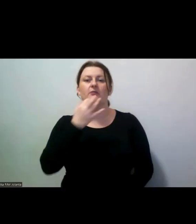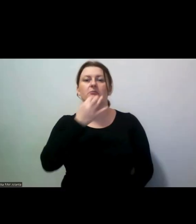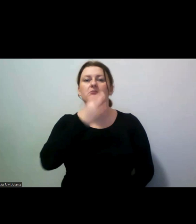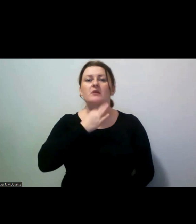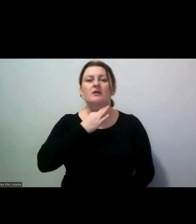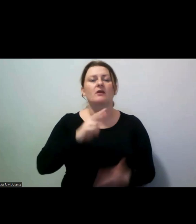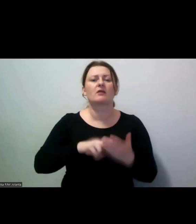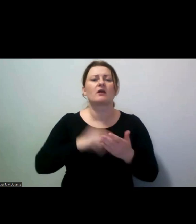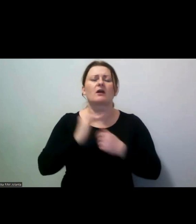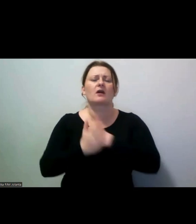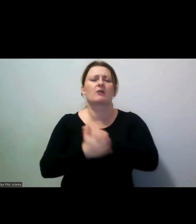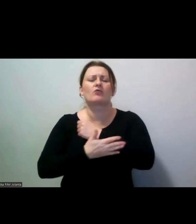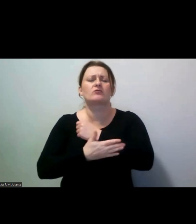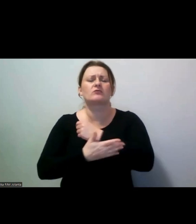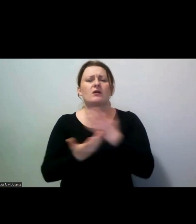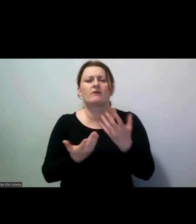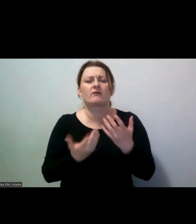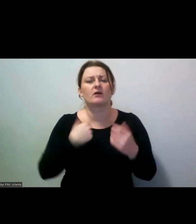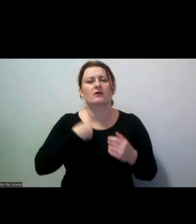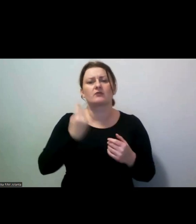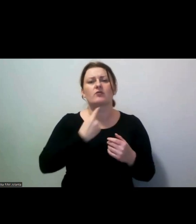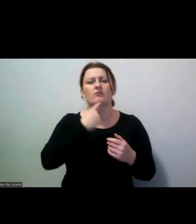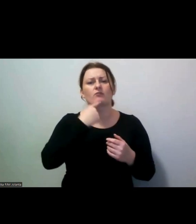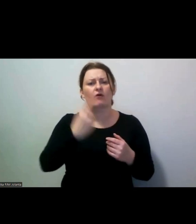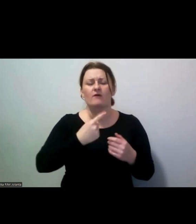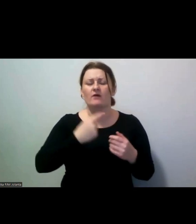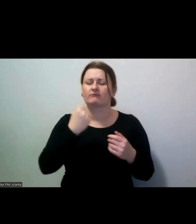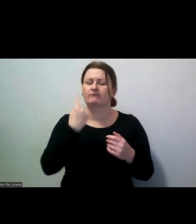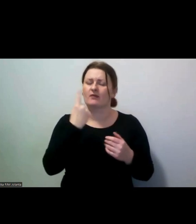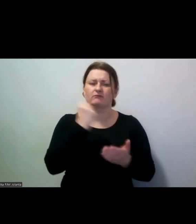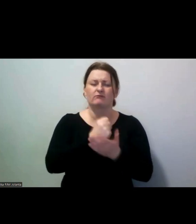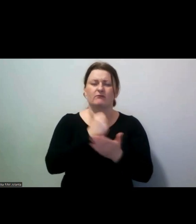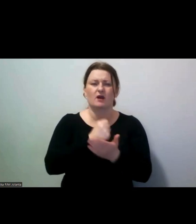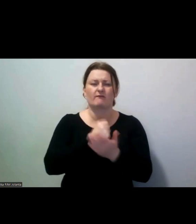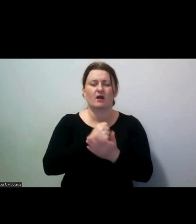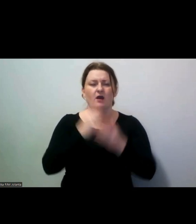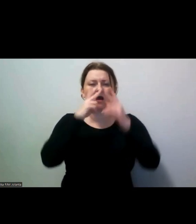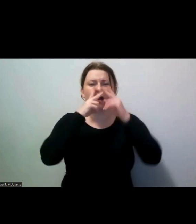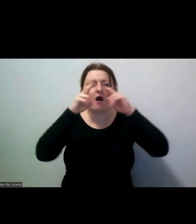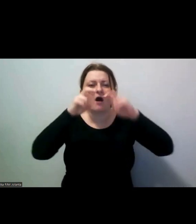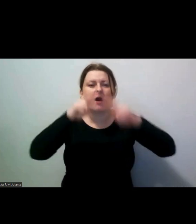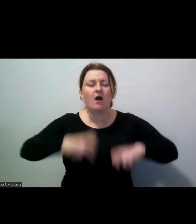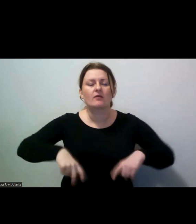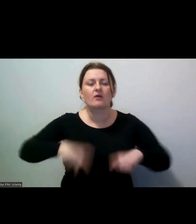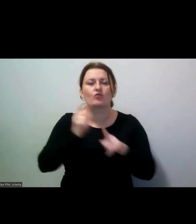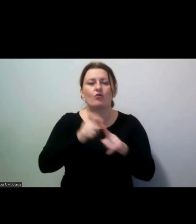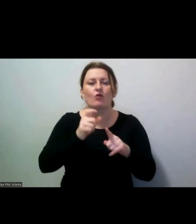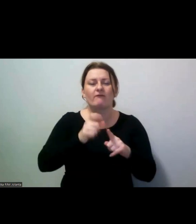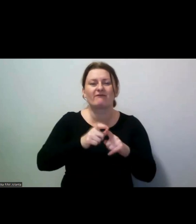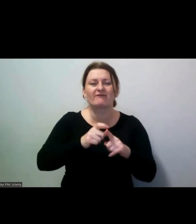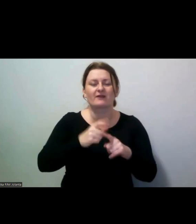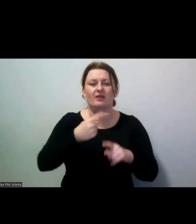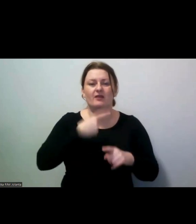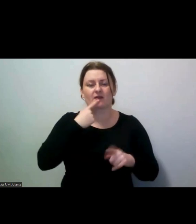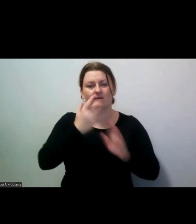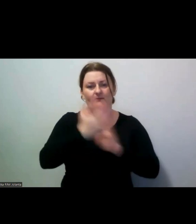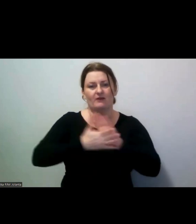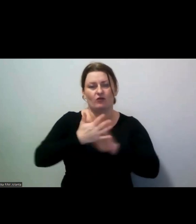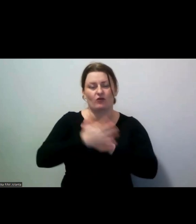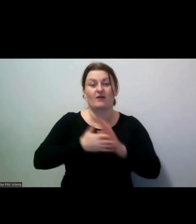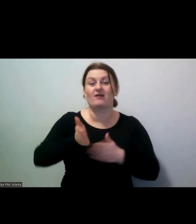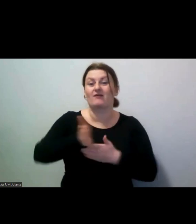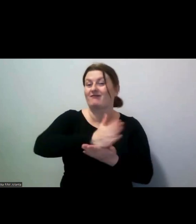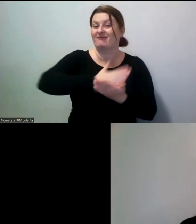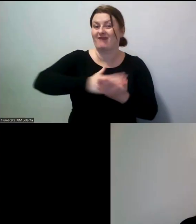trzeba wspomnieć jeszcze o tej, która była dla nas najbardziej bolesna, czyli na analizie słowników języka migowego, bo część przecież